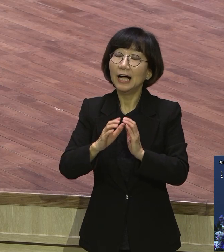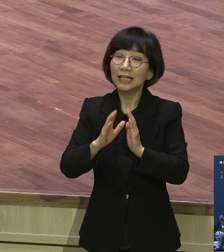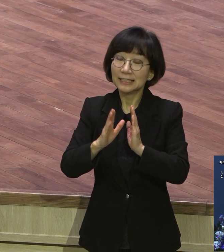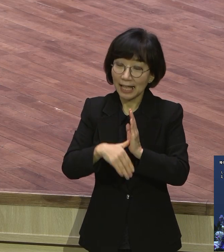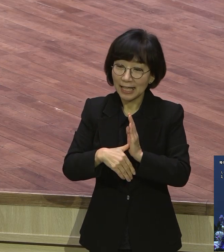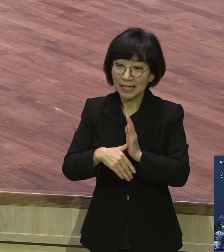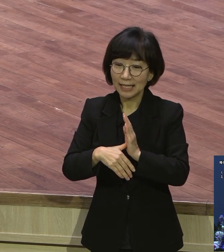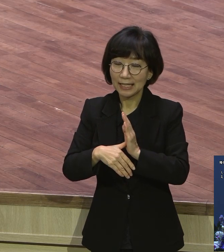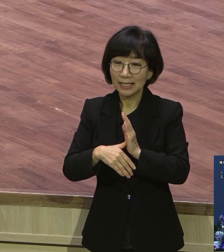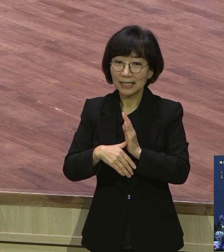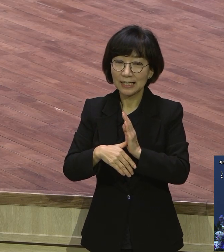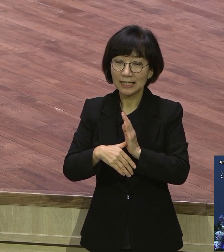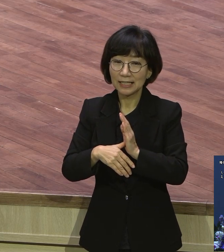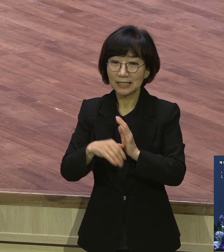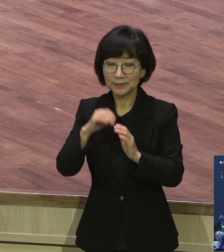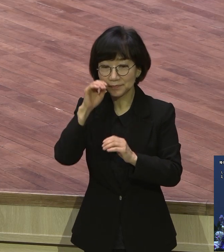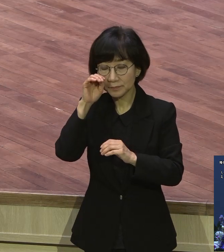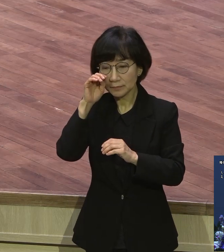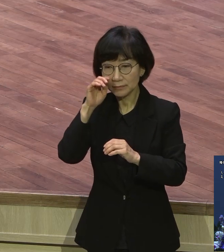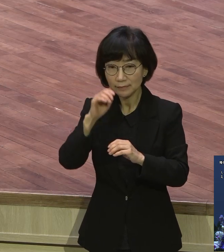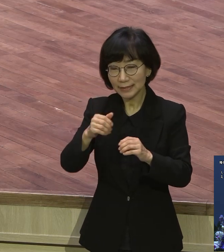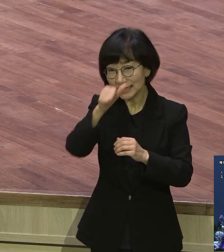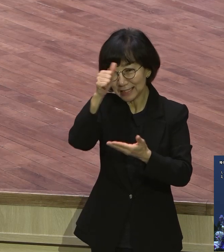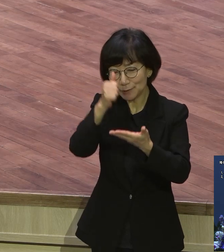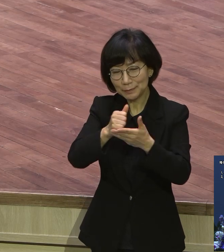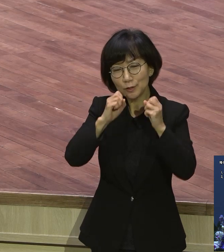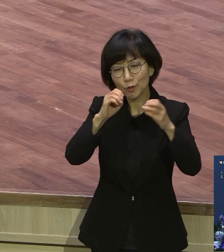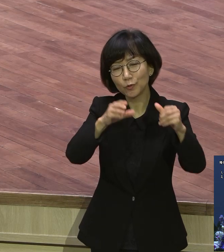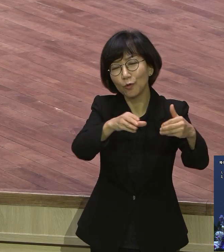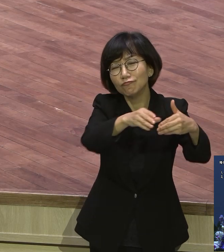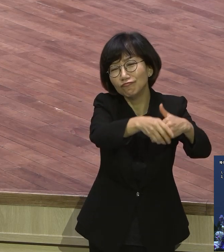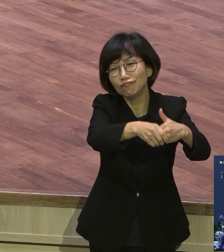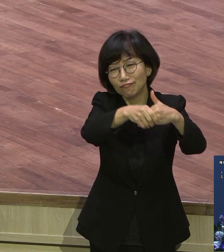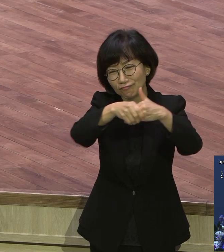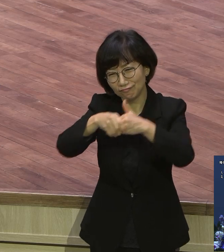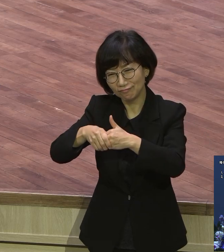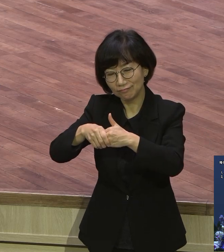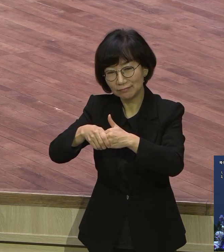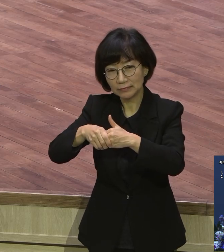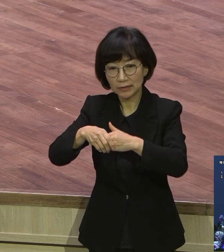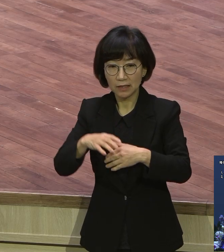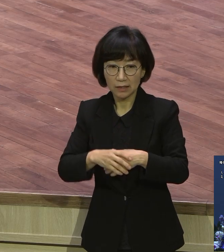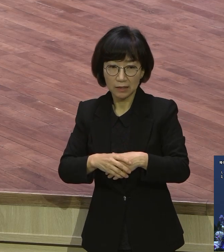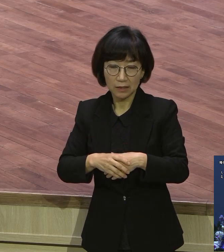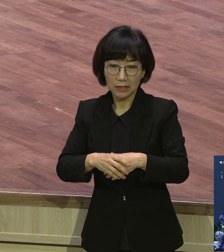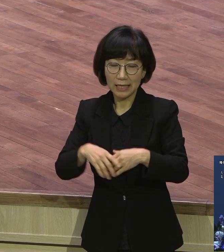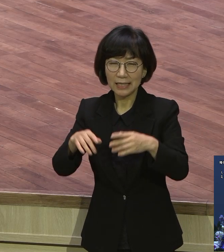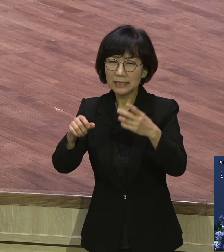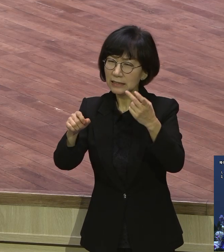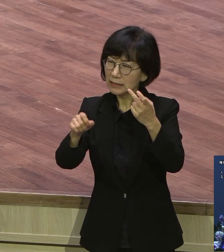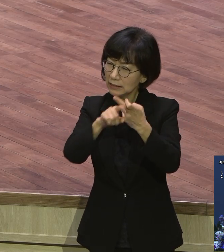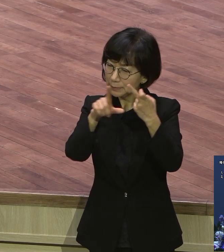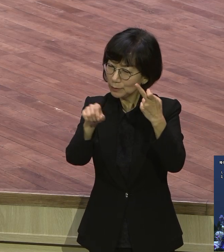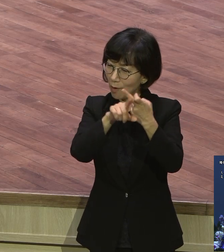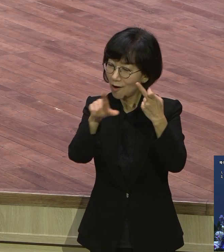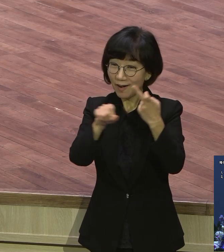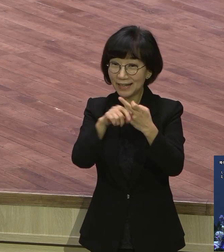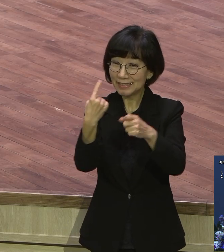만났어요 장노님이 전도에 와가지고 우리 교회 왔는데 나 처음 봤지 언제 왔나 12월 작년 12월에